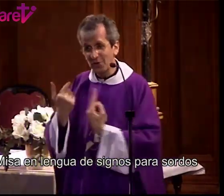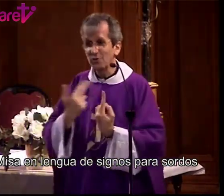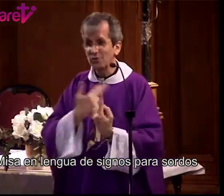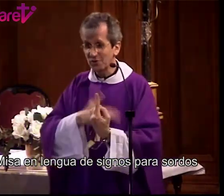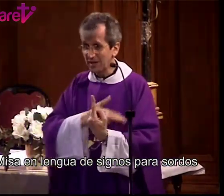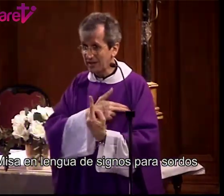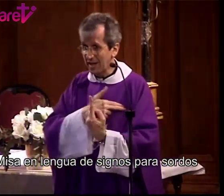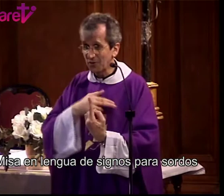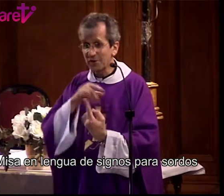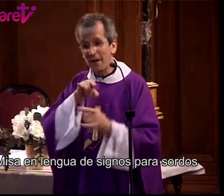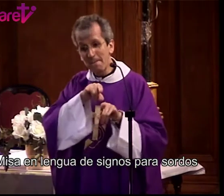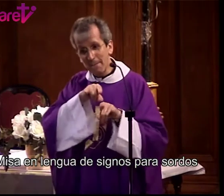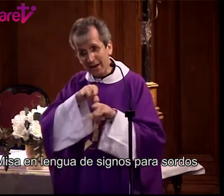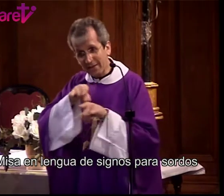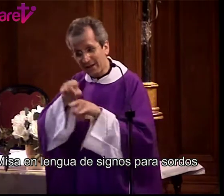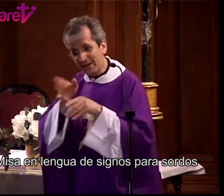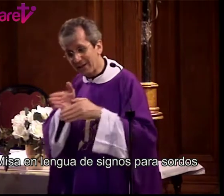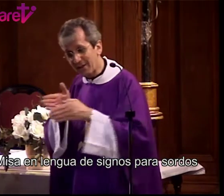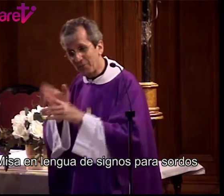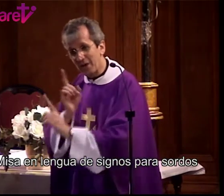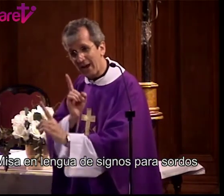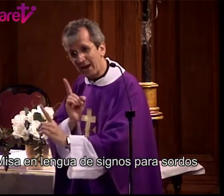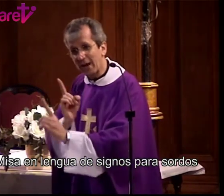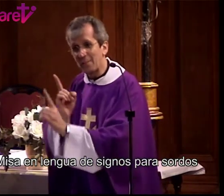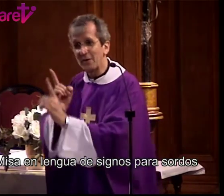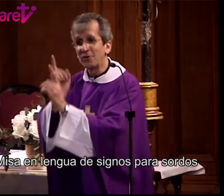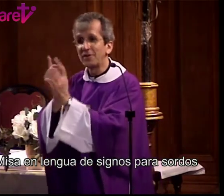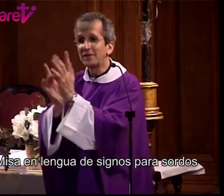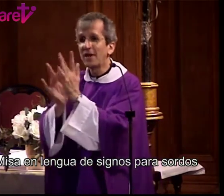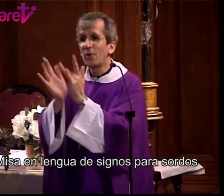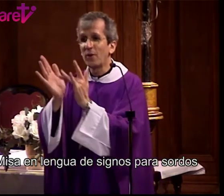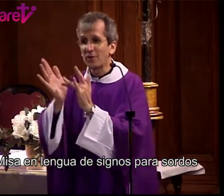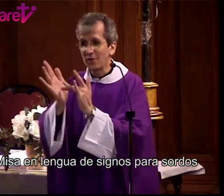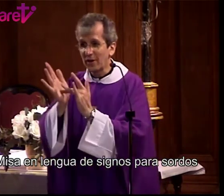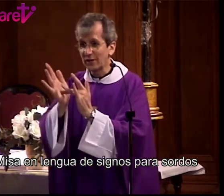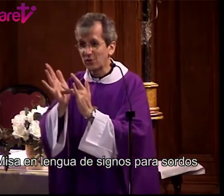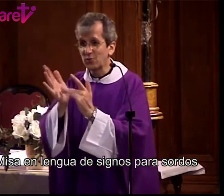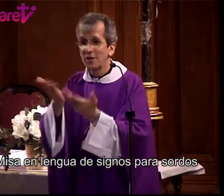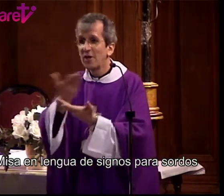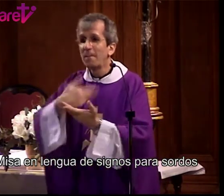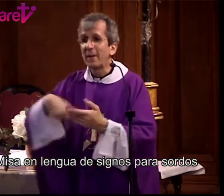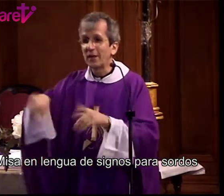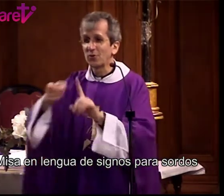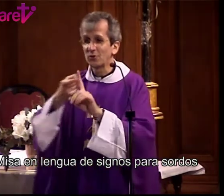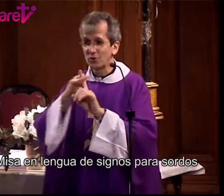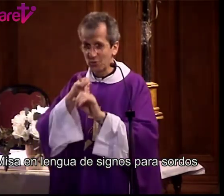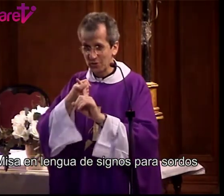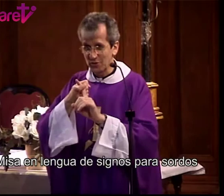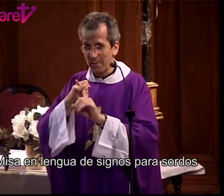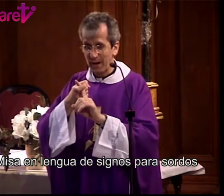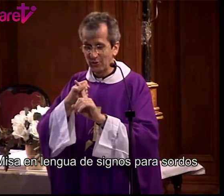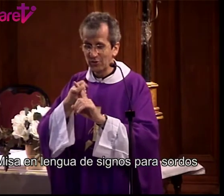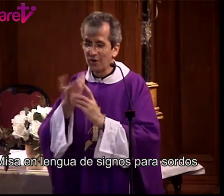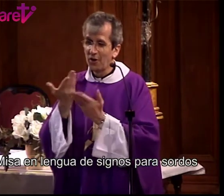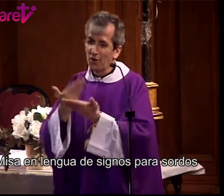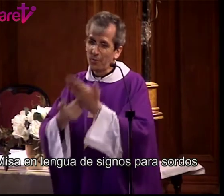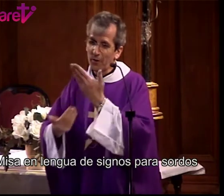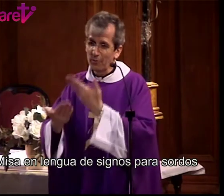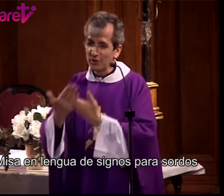los cristianos para hacer atractivo el camino de encuentro a Jesús para todos nuestros hermanos. Lo ponemos en